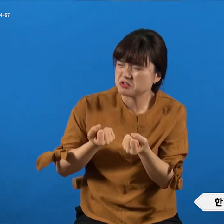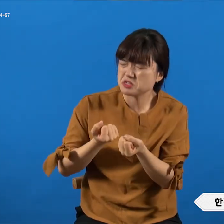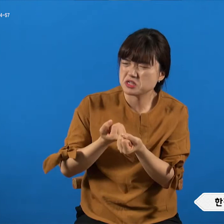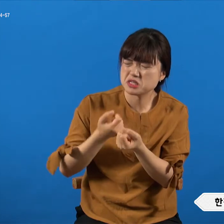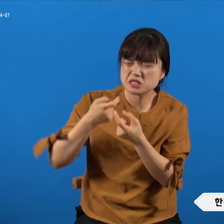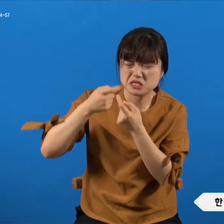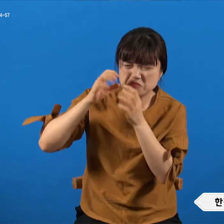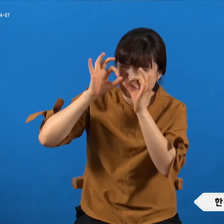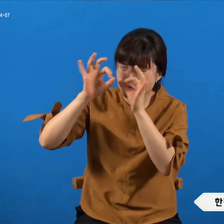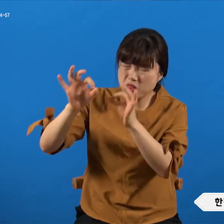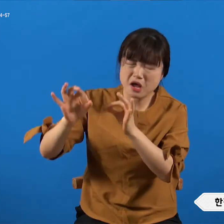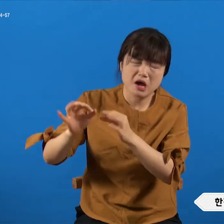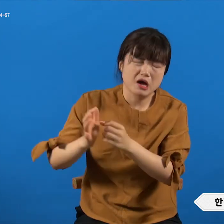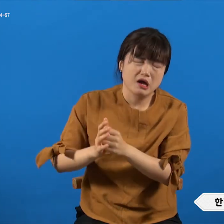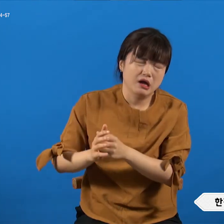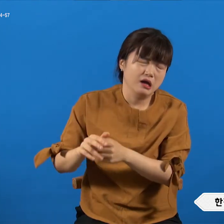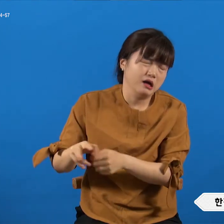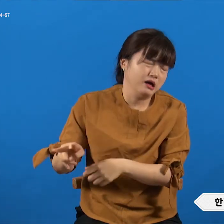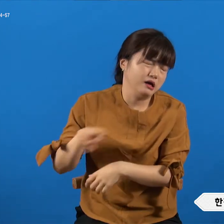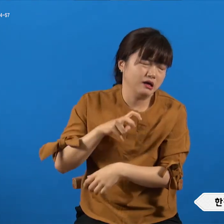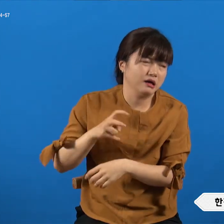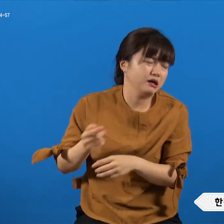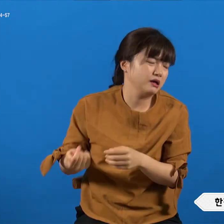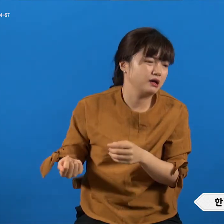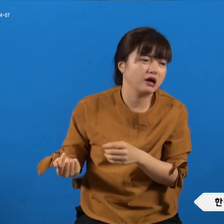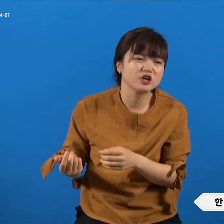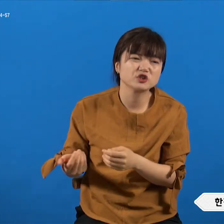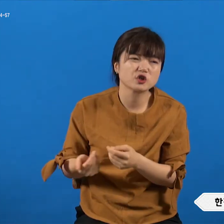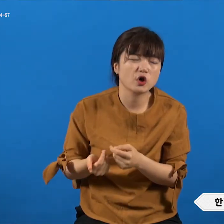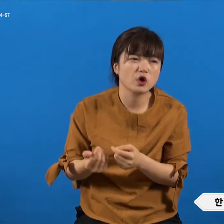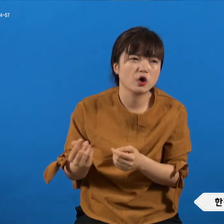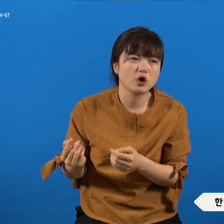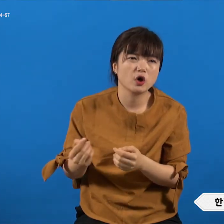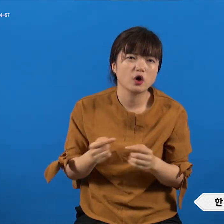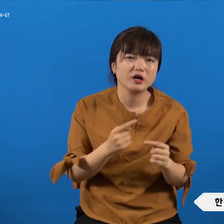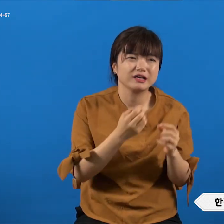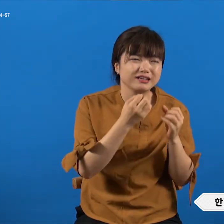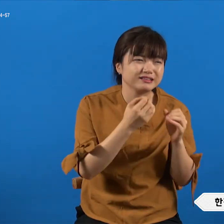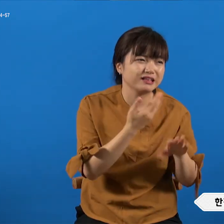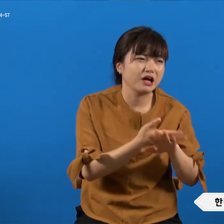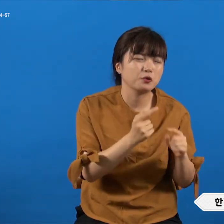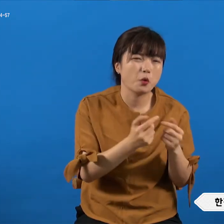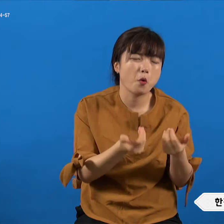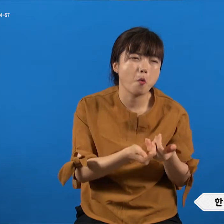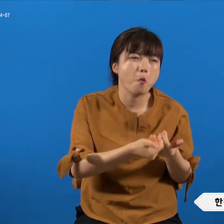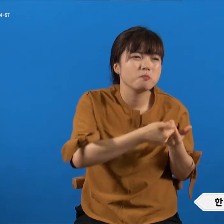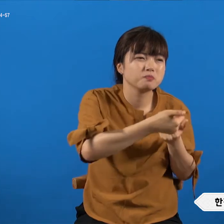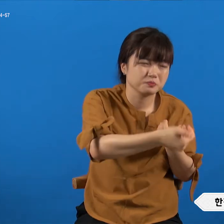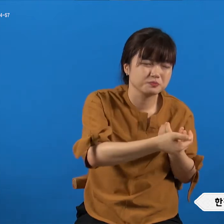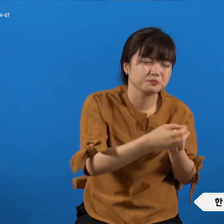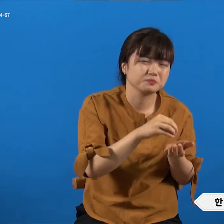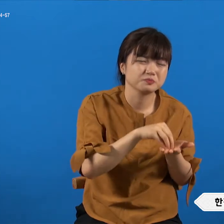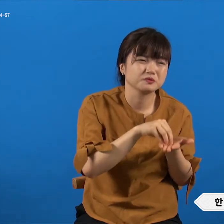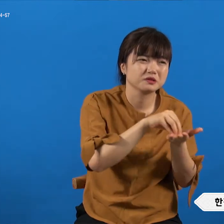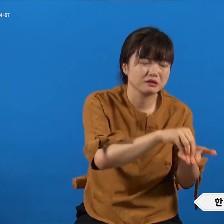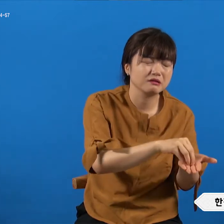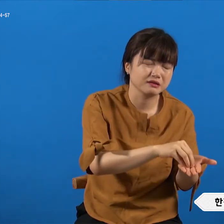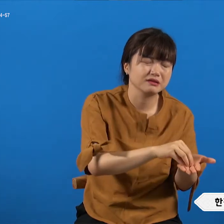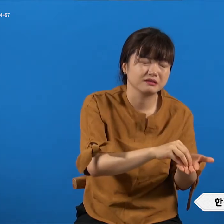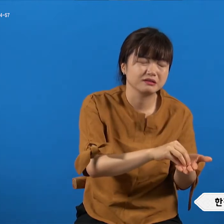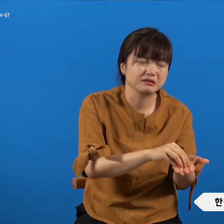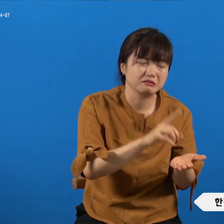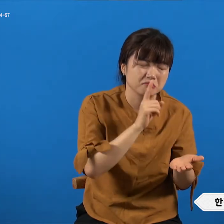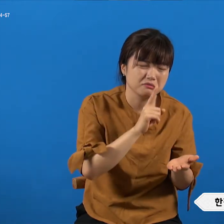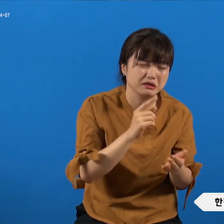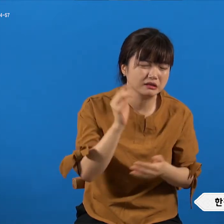것을 보다 못해서 옮겨오신 분들이 있습니다. 자기들도 뭐 이렇게 얘기를 하면서 눈물을